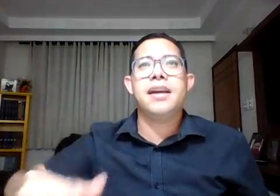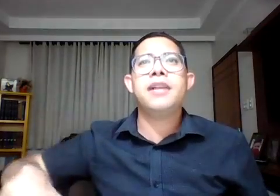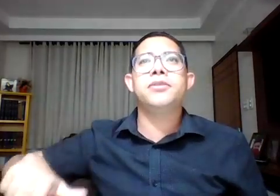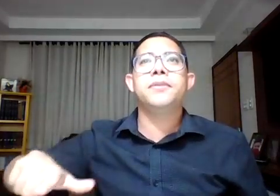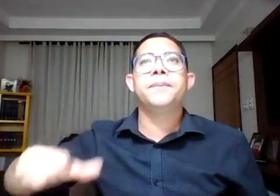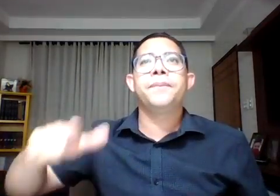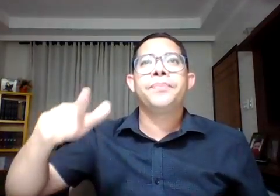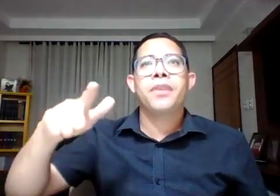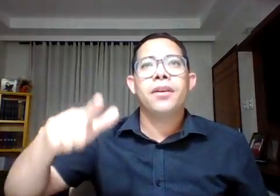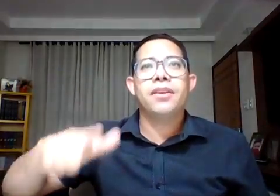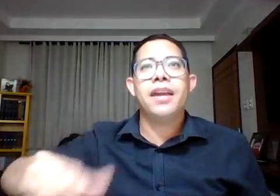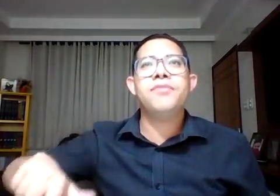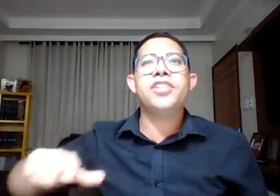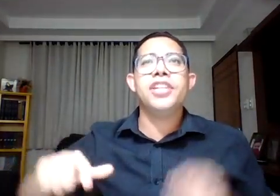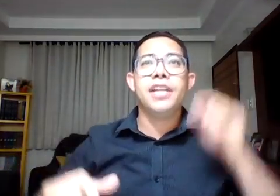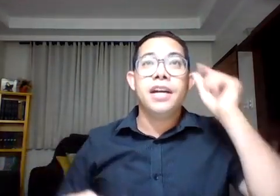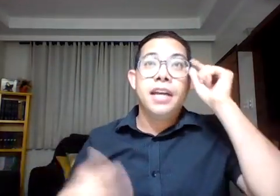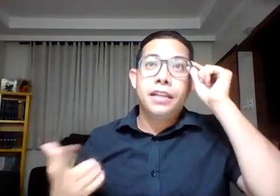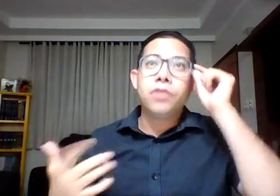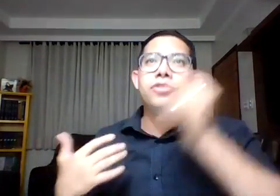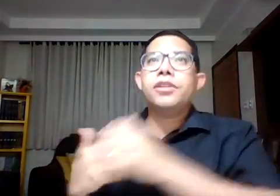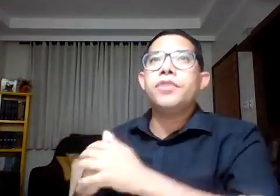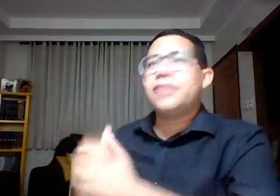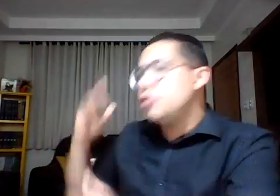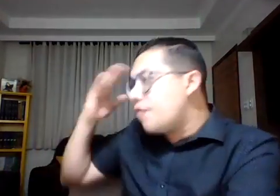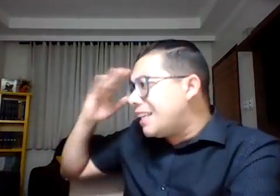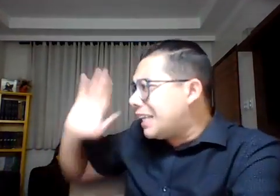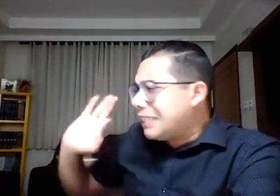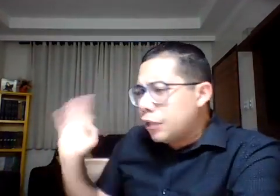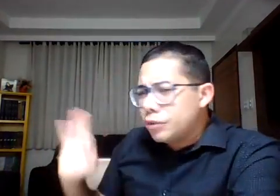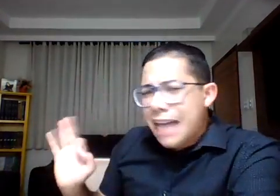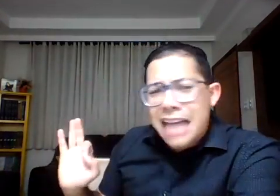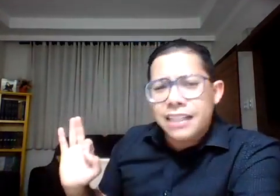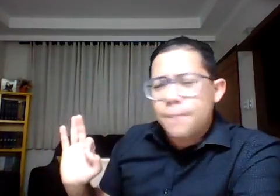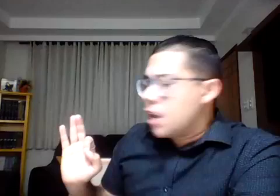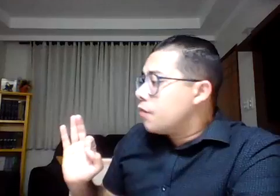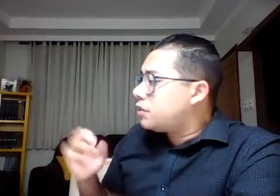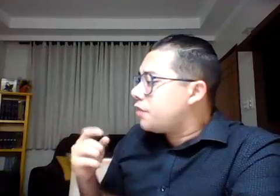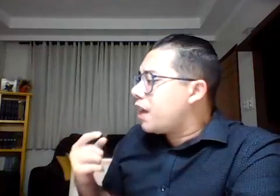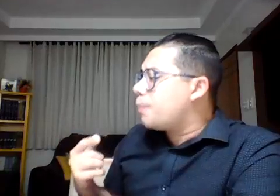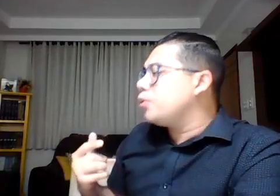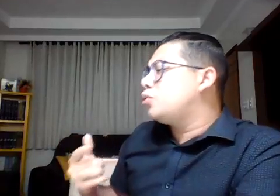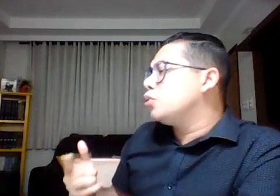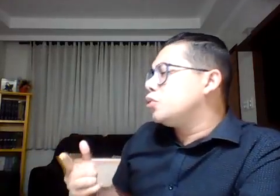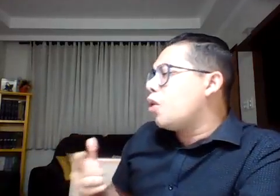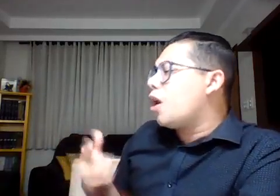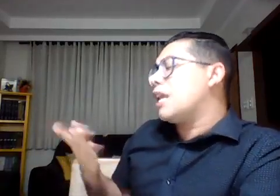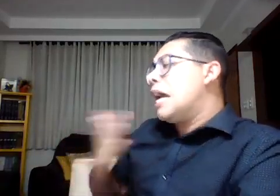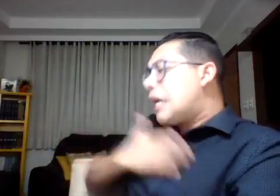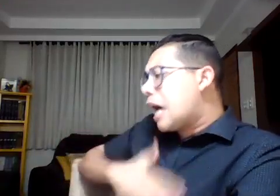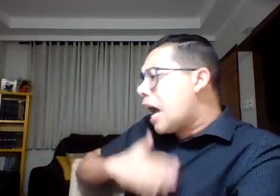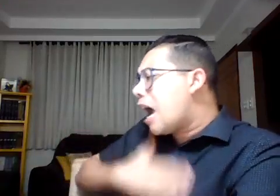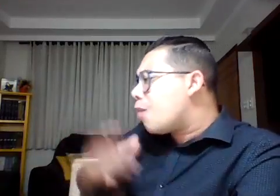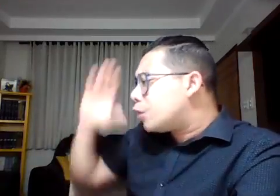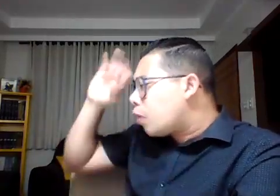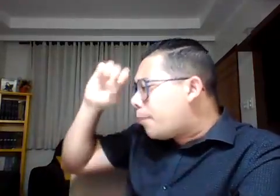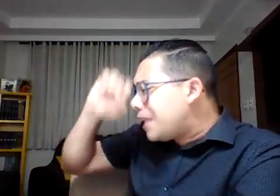certo? Ok, Virgínia? Então, se você não estiver entendendo nada, você fala para o surdo, olha, calma, estou